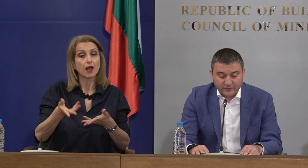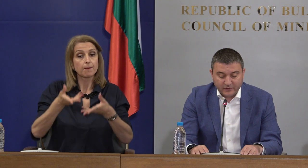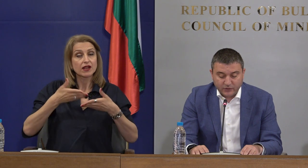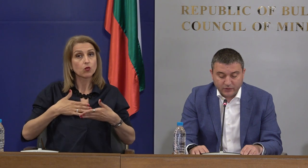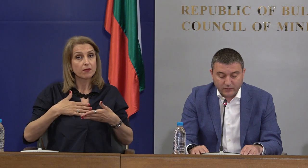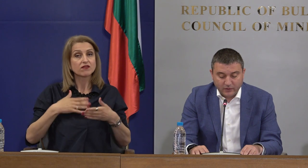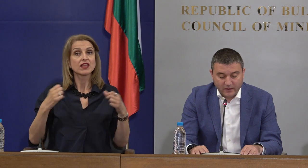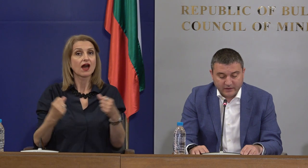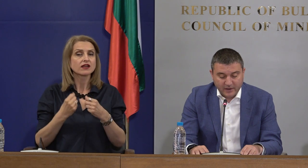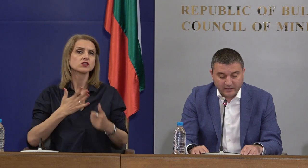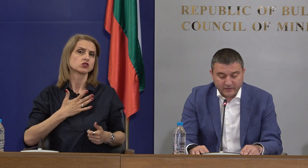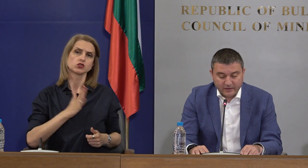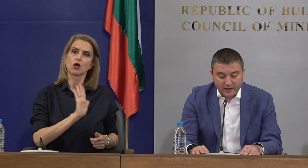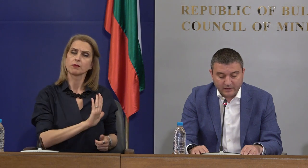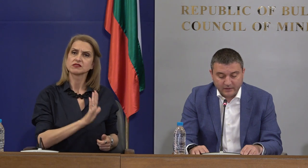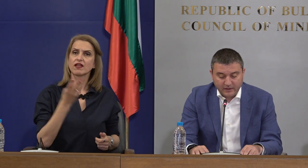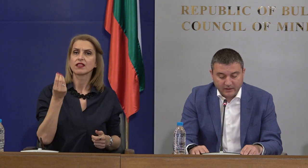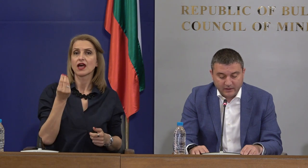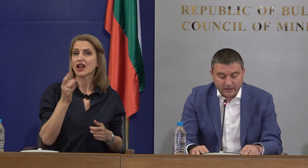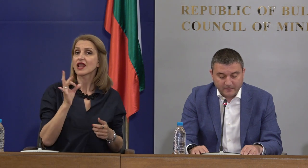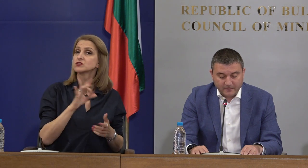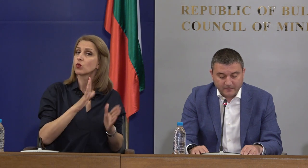със собствен ресурс, но аз смятам, за да няма